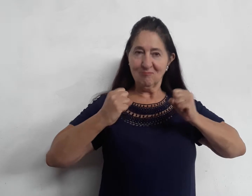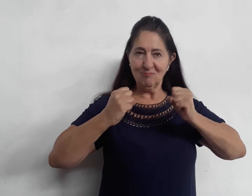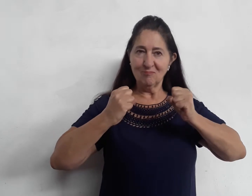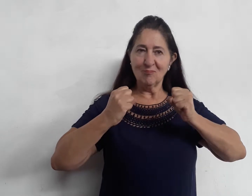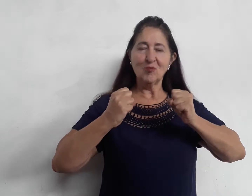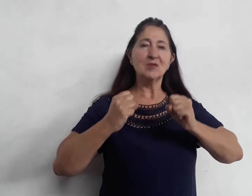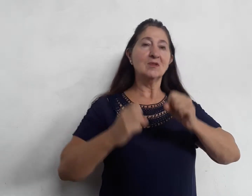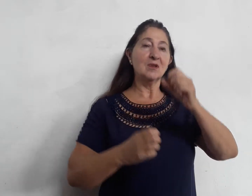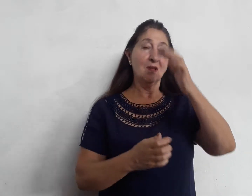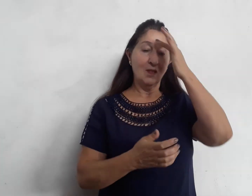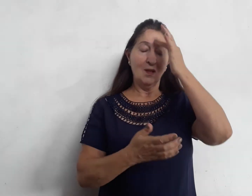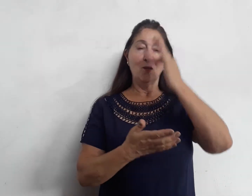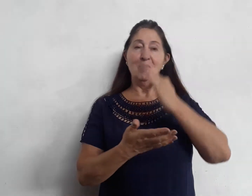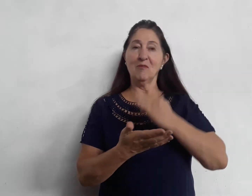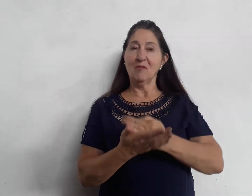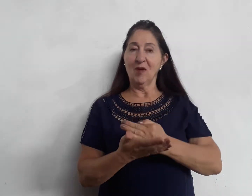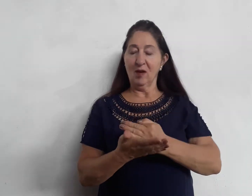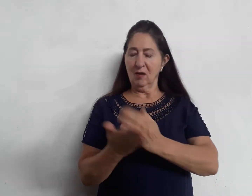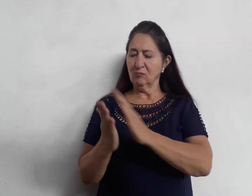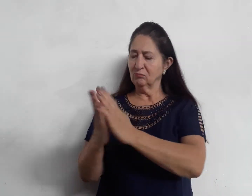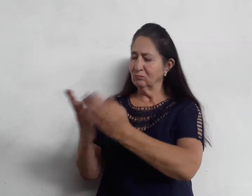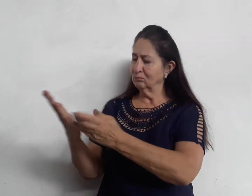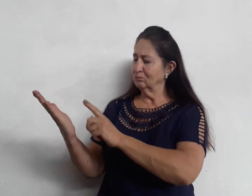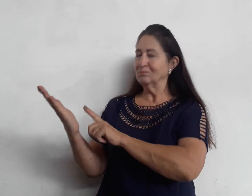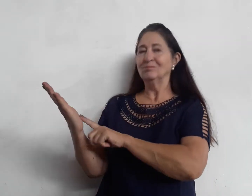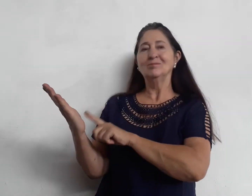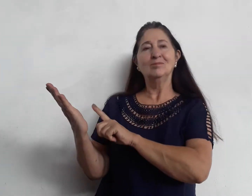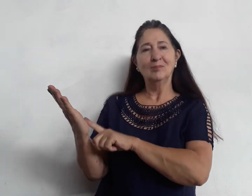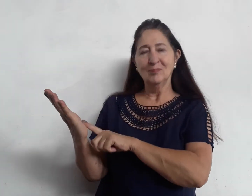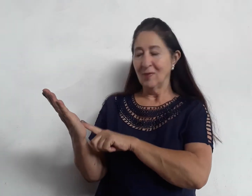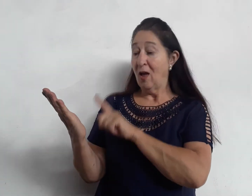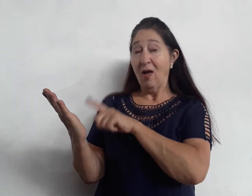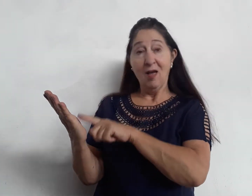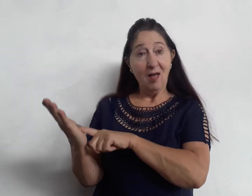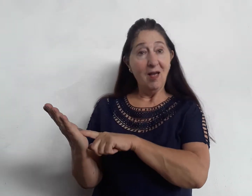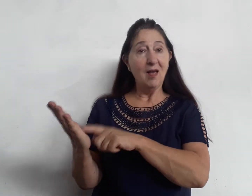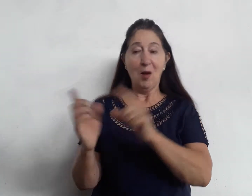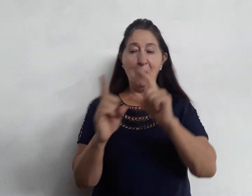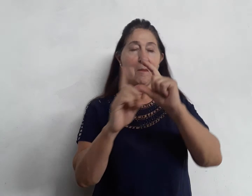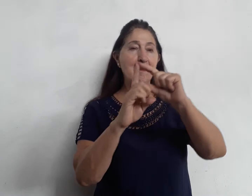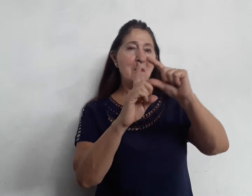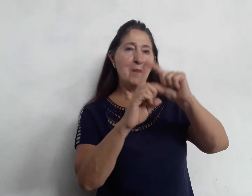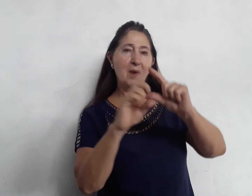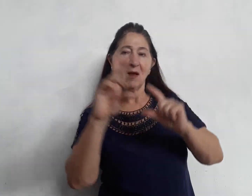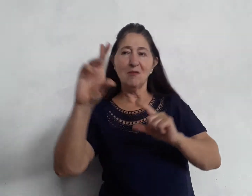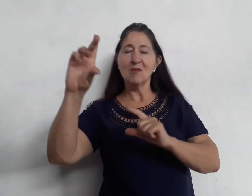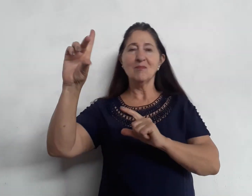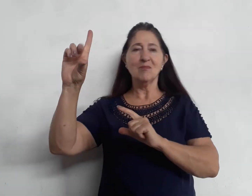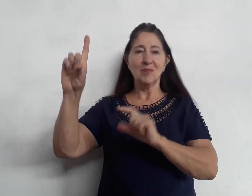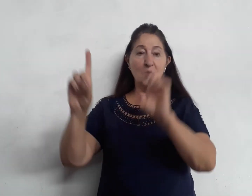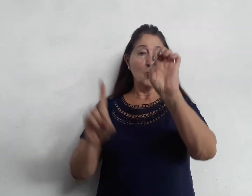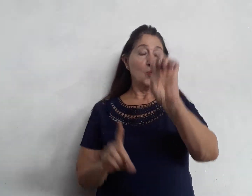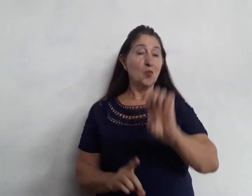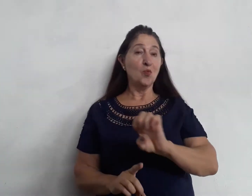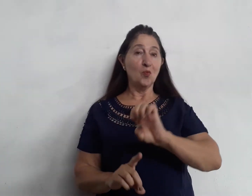da palavra. A palavra de Deus, do Evangelho, para que assim sejamos